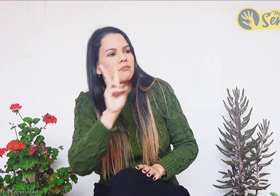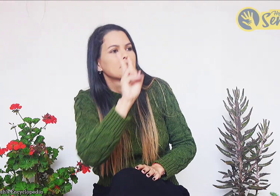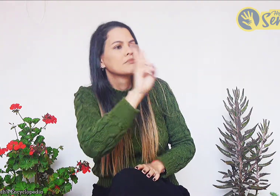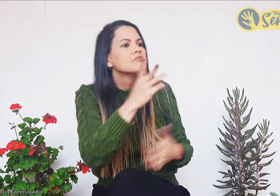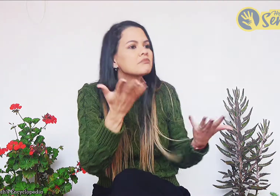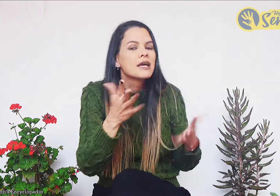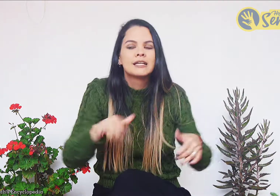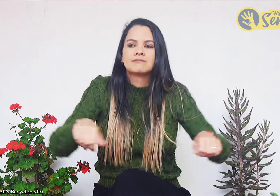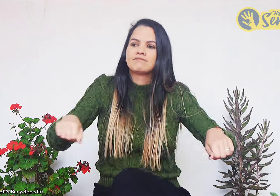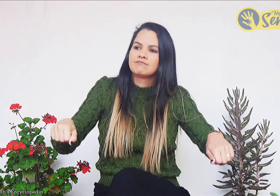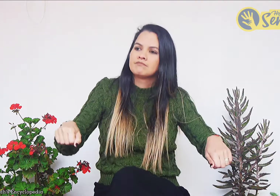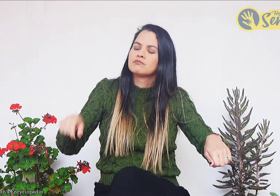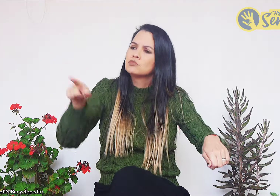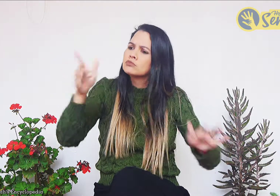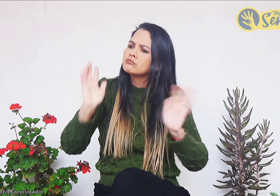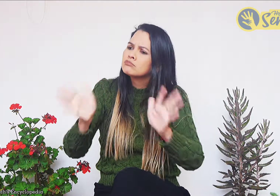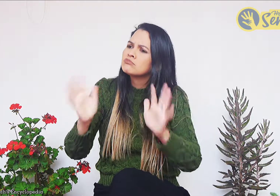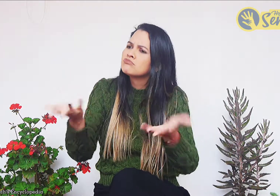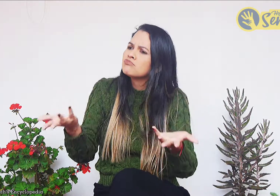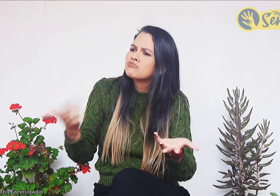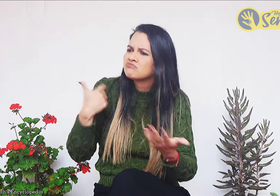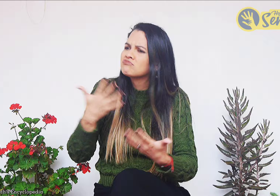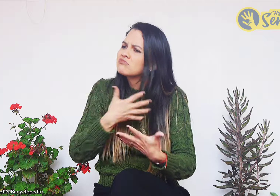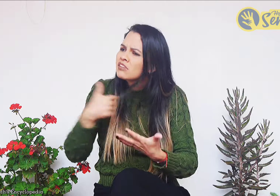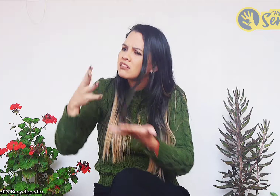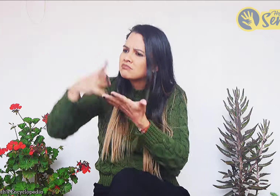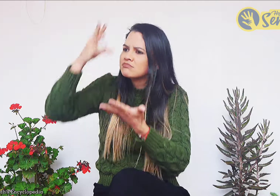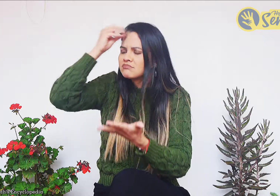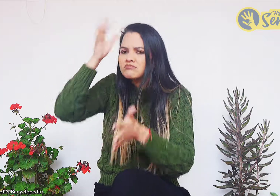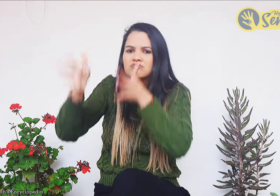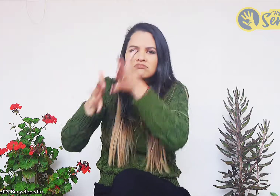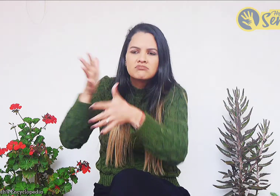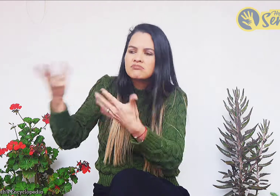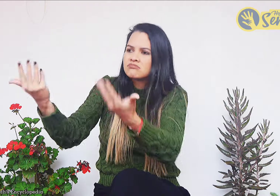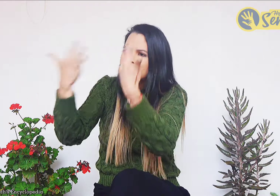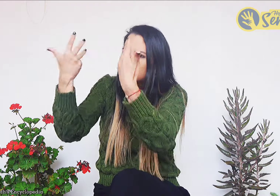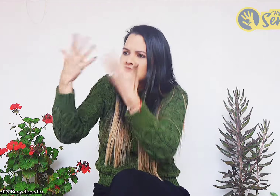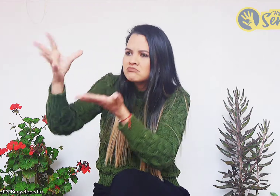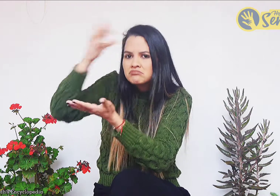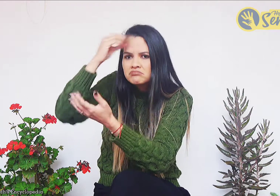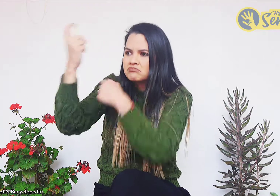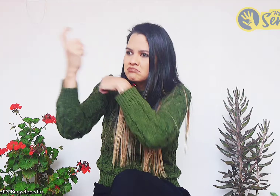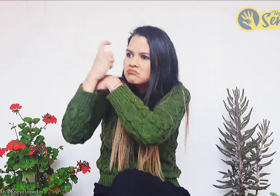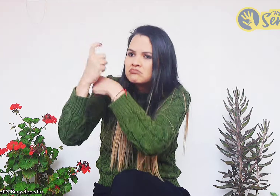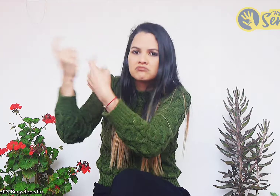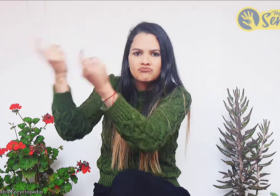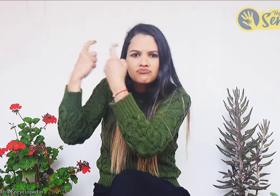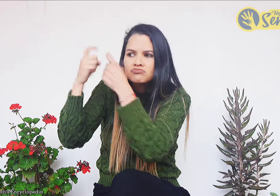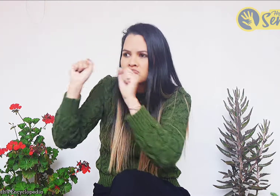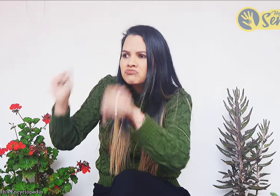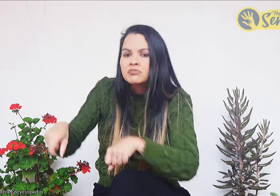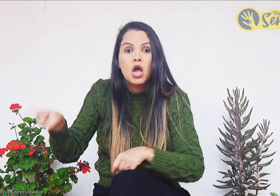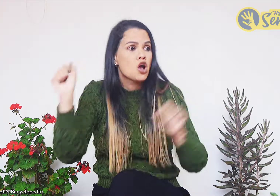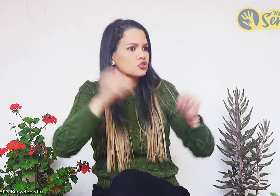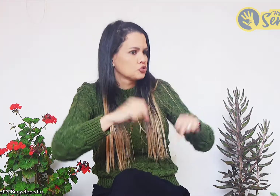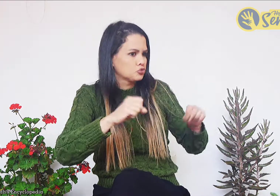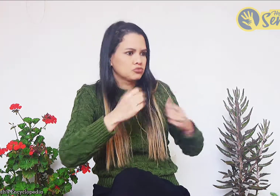Ambos fueron al palacio, se presentaron frente al sultán y este le manifestó su deseo de aprender lengua de señas. Ellos